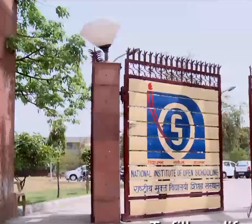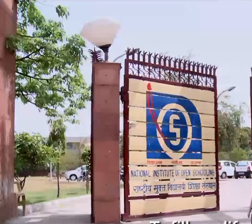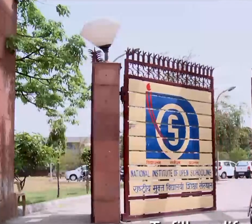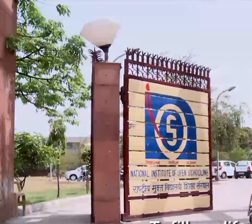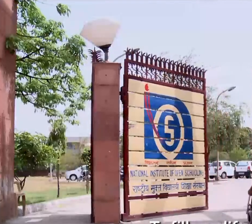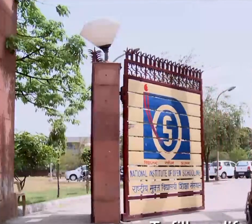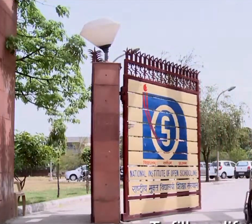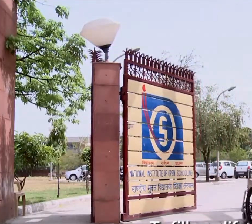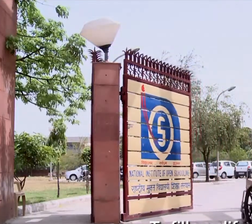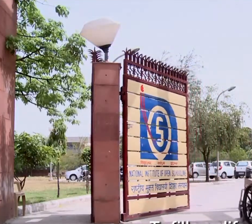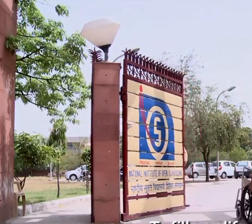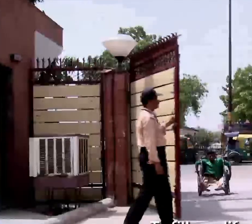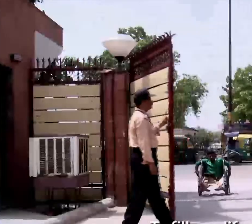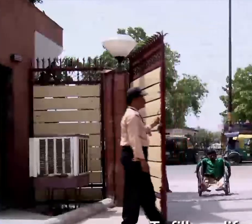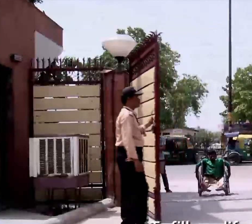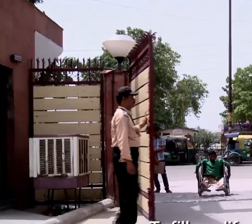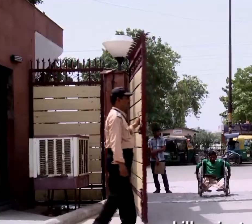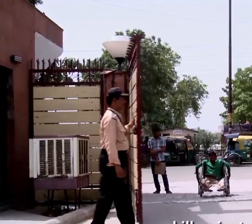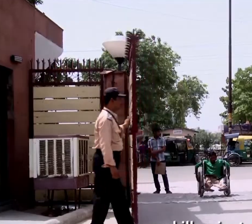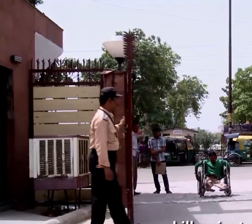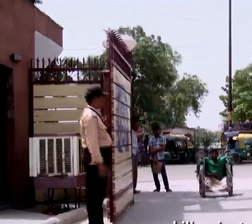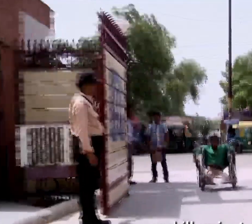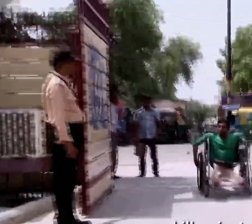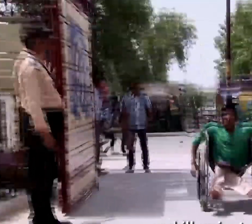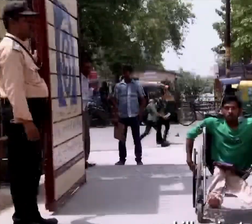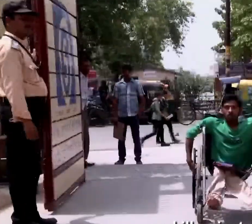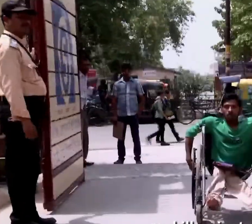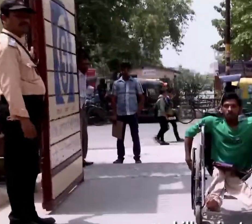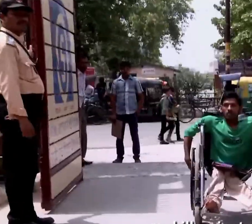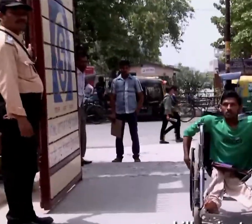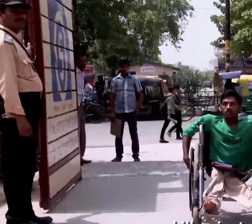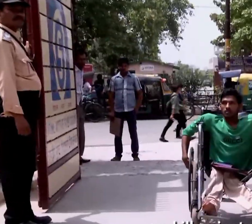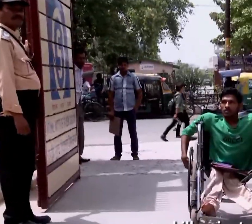जीवन ये प्रकाशित करने, राहों को आलोकित करने,